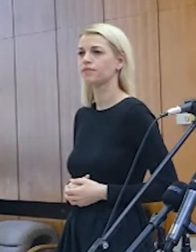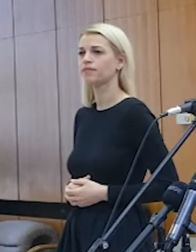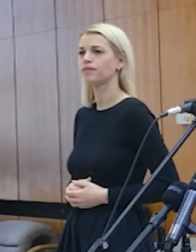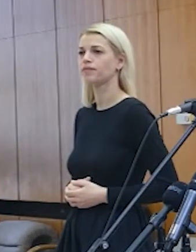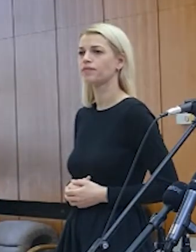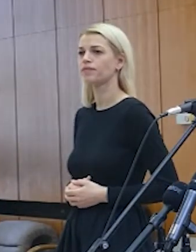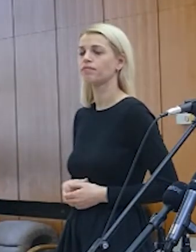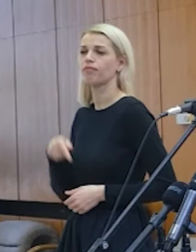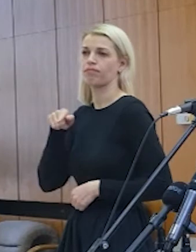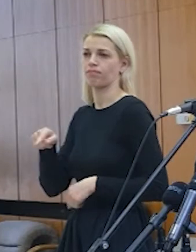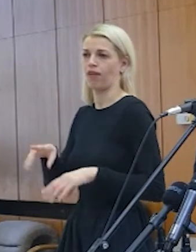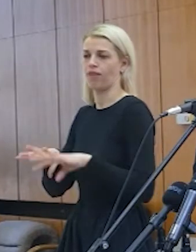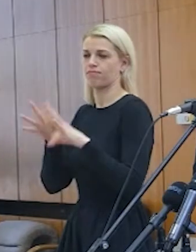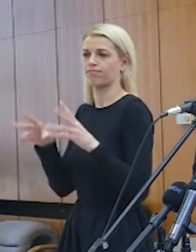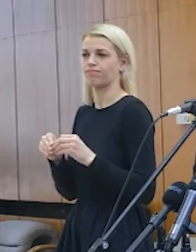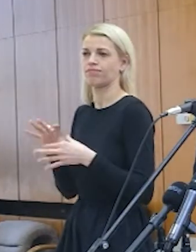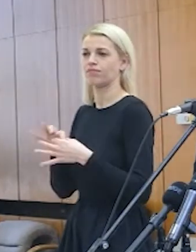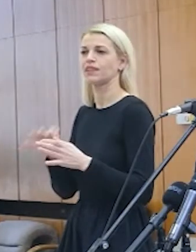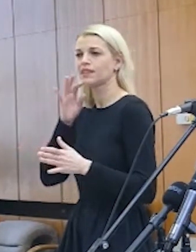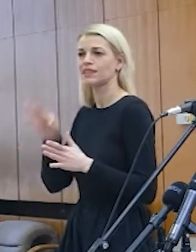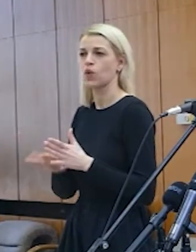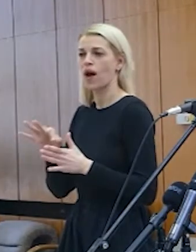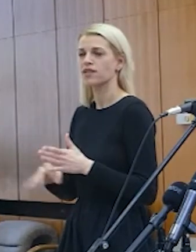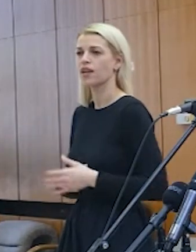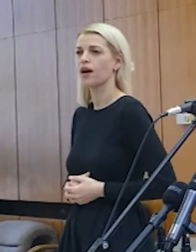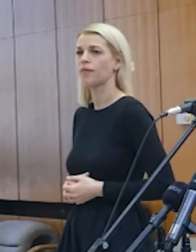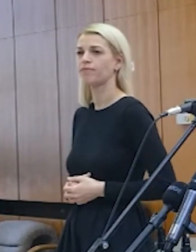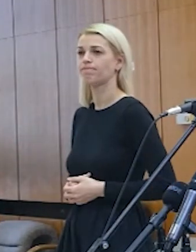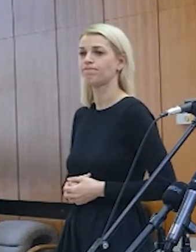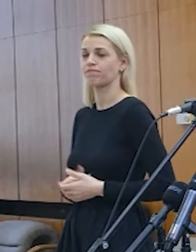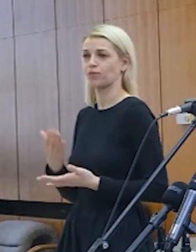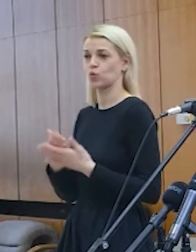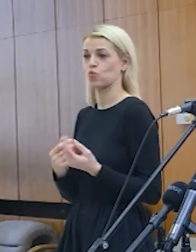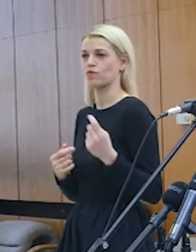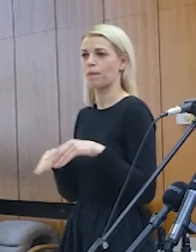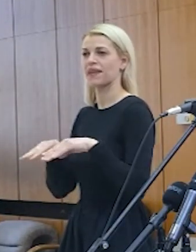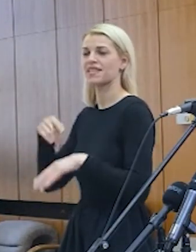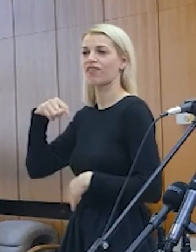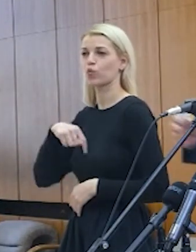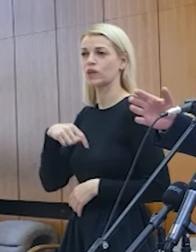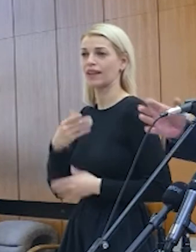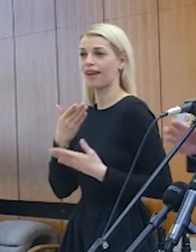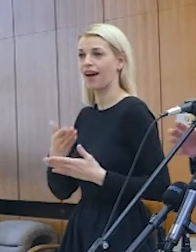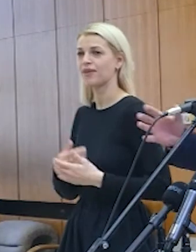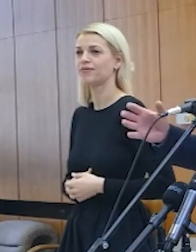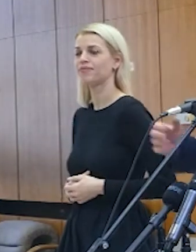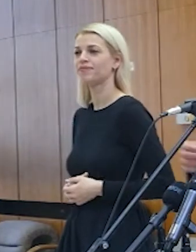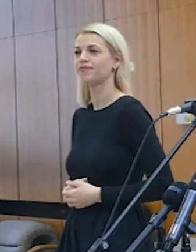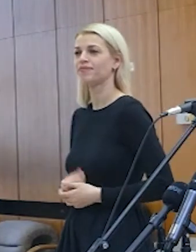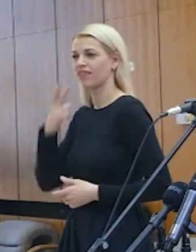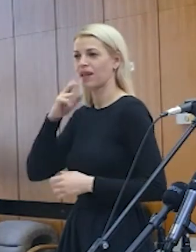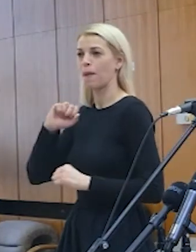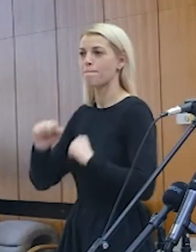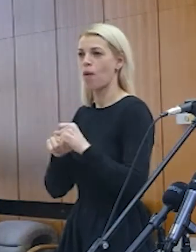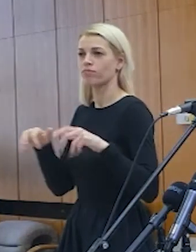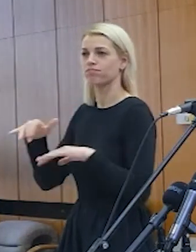toľko to teda k tej situácii. Blíži sa minister vnútra, na vašom takom tom pohybe